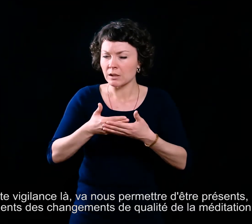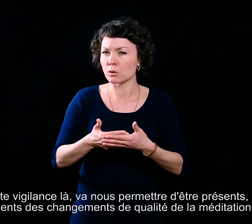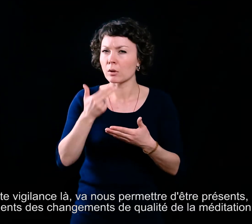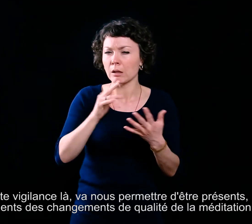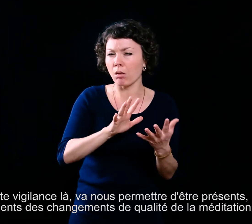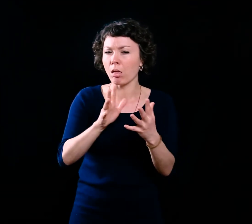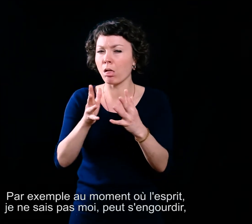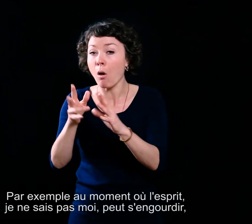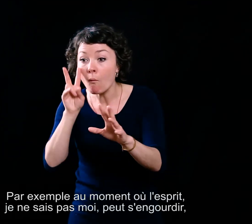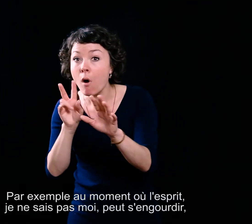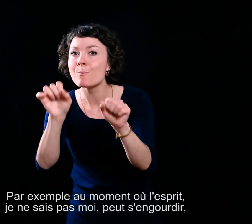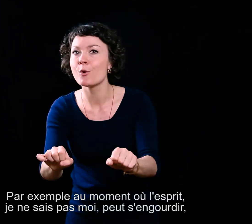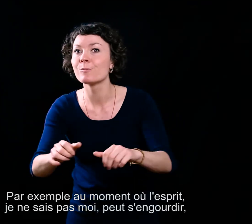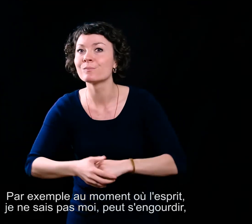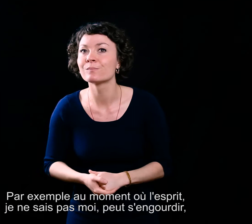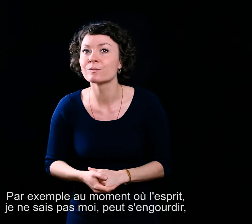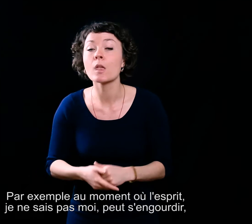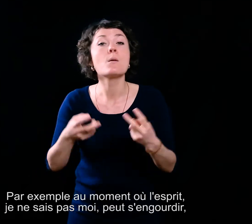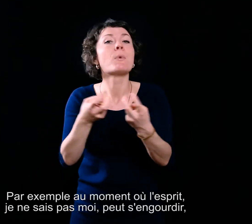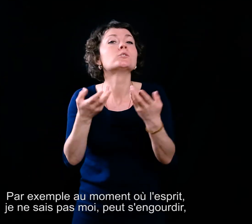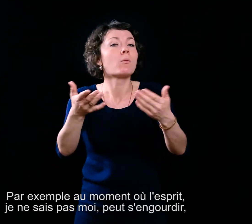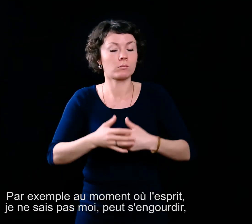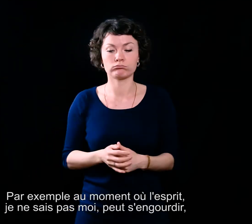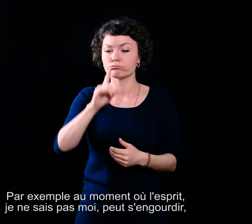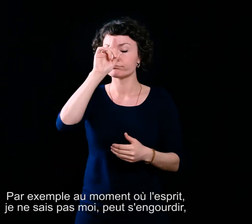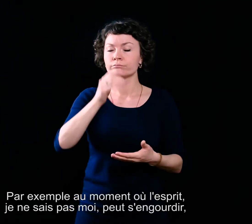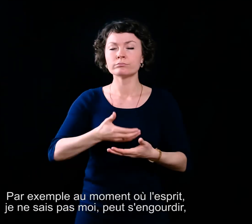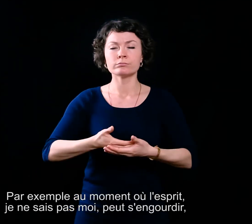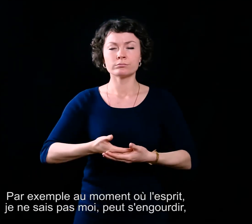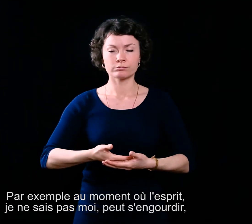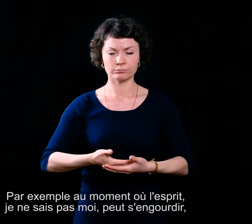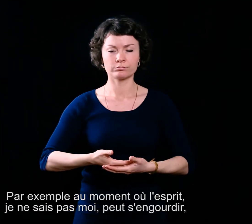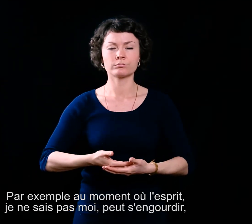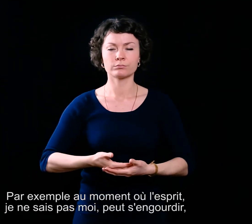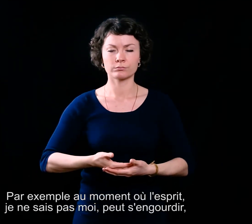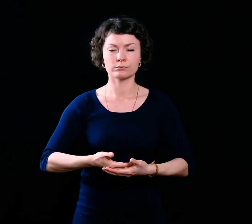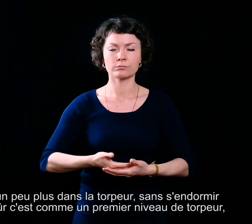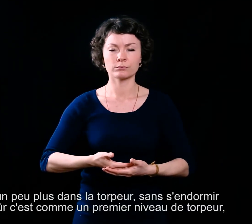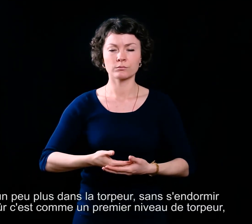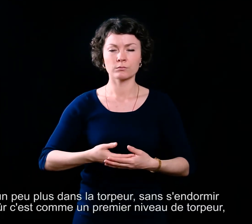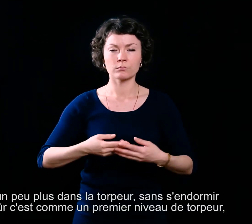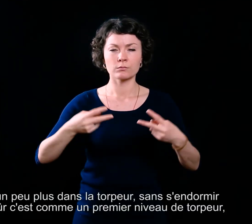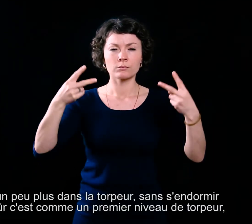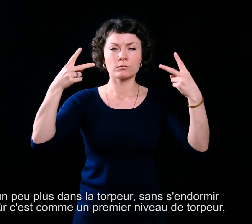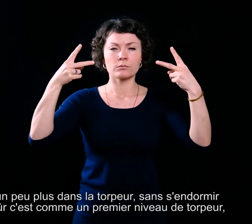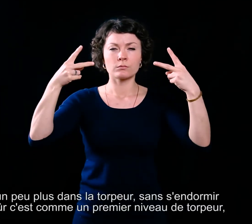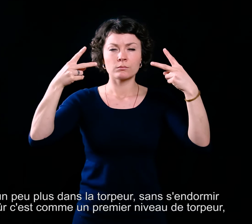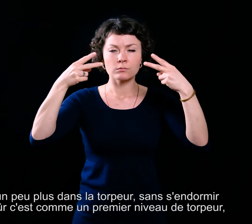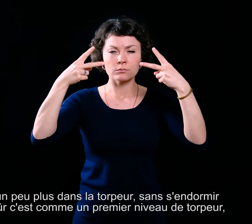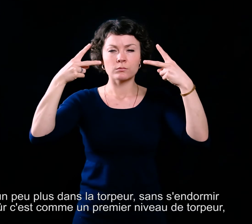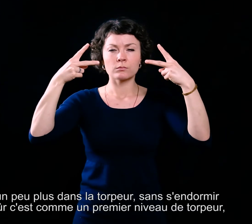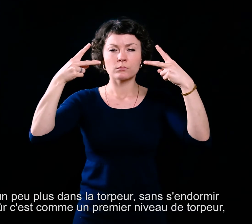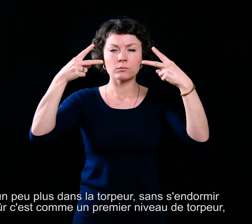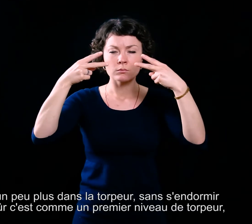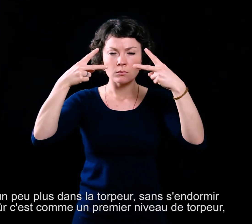méditation. Par exemple, au moment où l'esprit, je ne sais pas moi, peut s'engourdir, être un peu plus dans